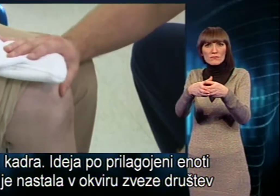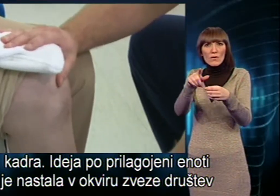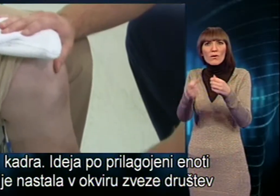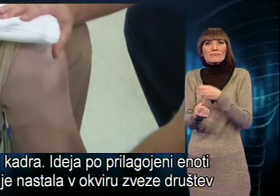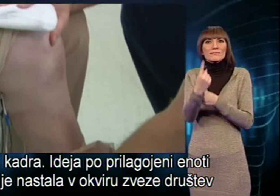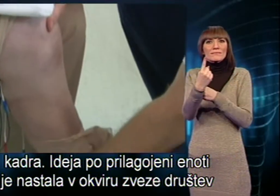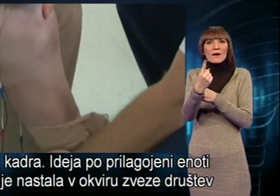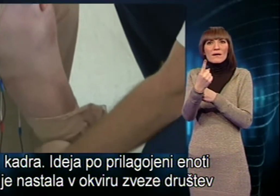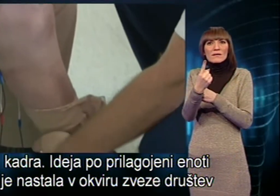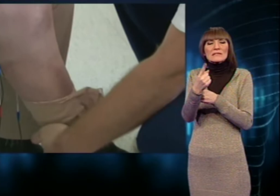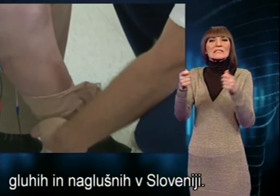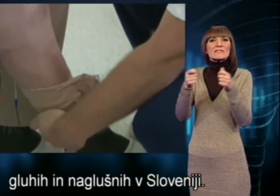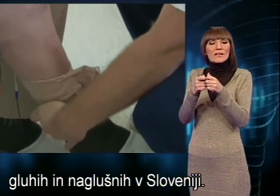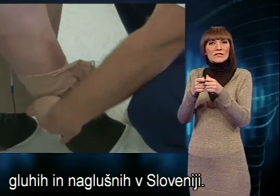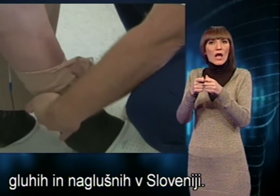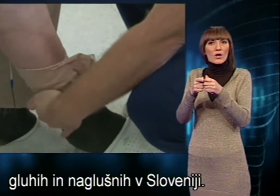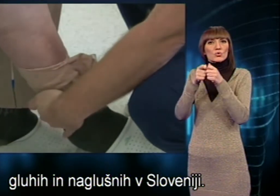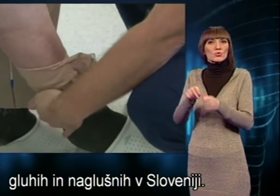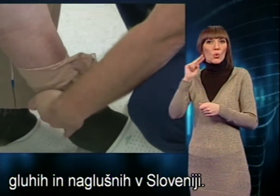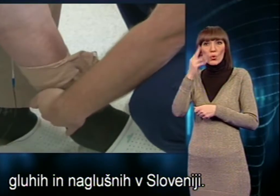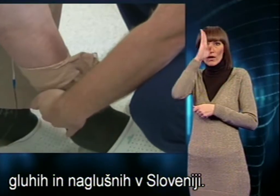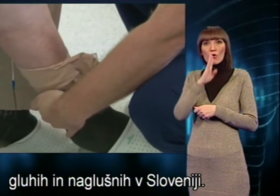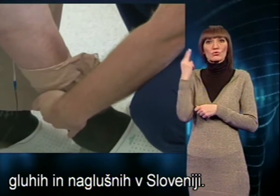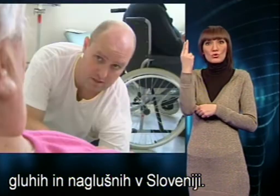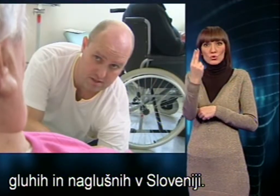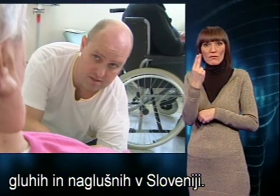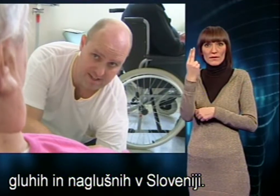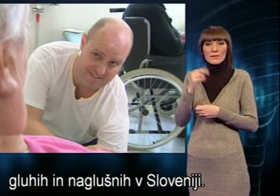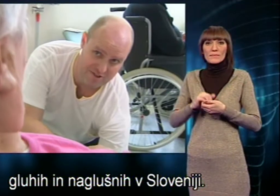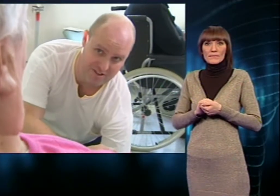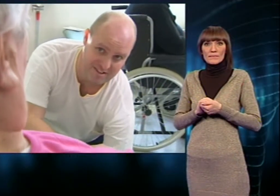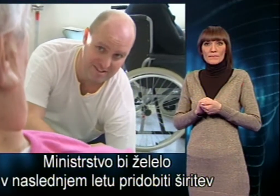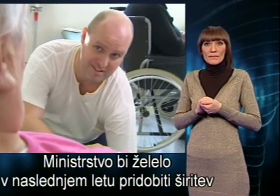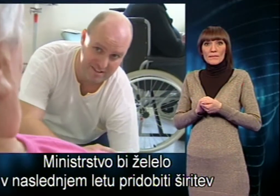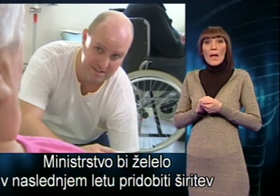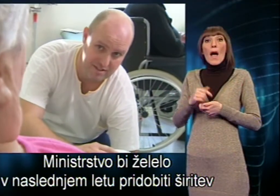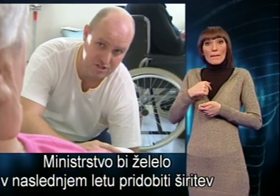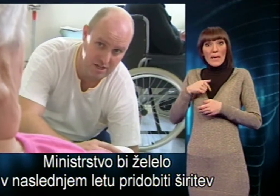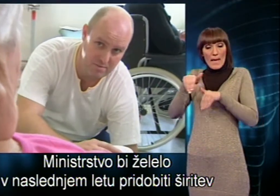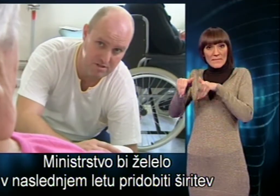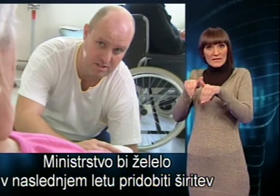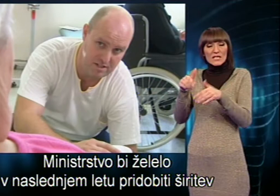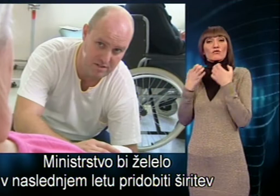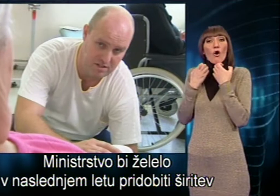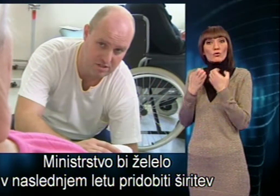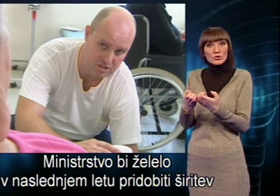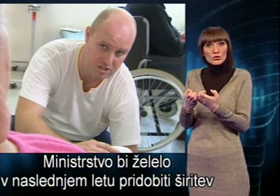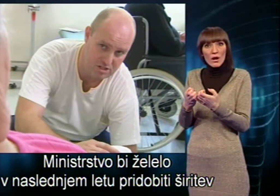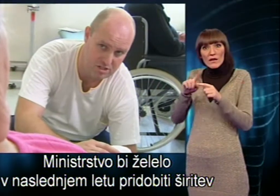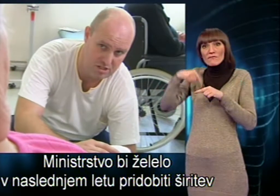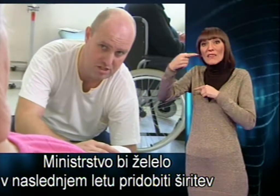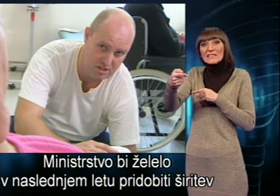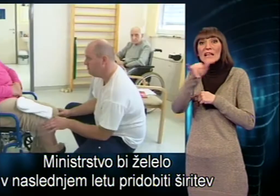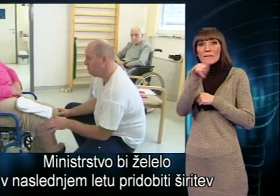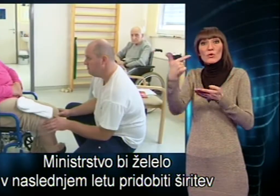v okviru Zveze društev gluhih in naglušnih v Sloveniji. Ministrstvo bi želelo v naslednjem